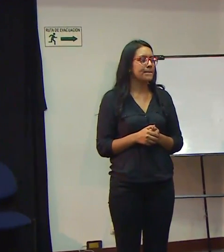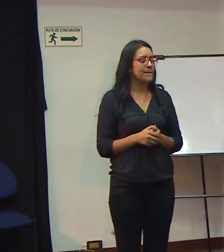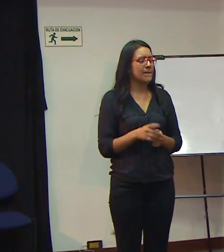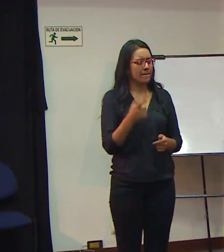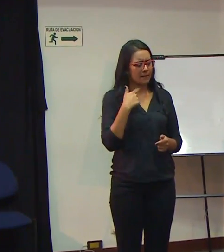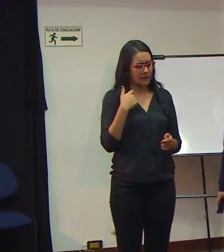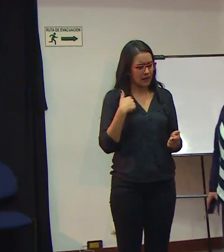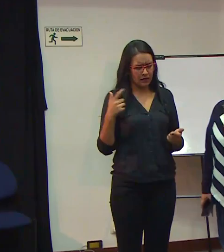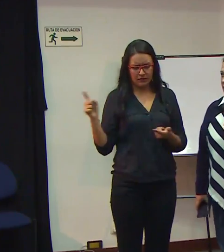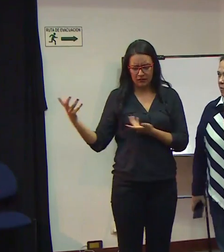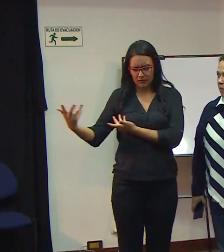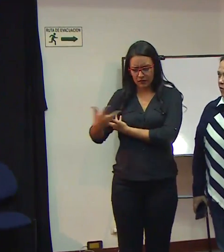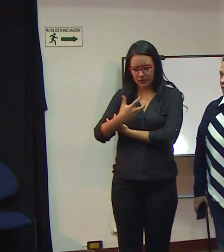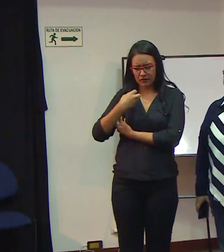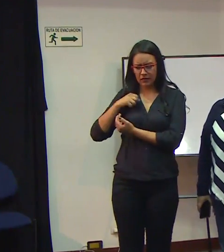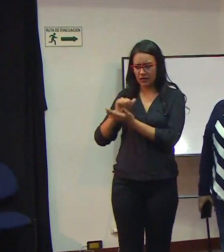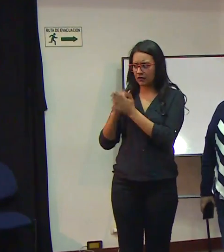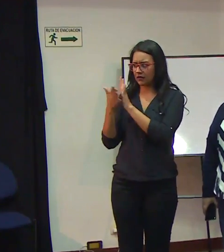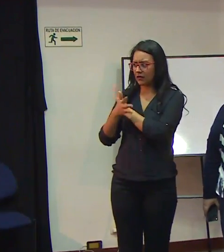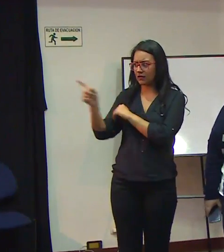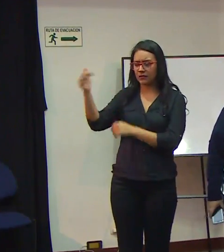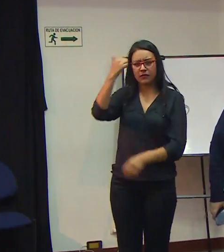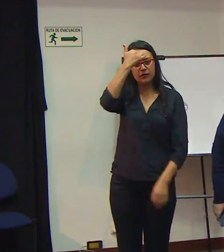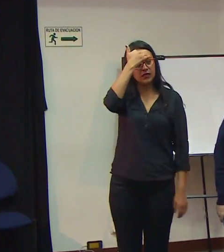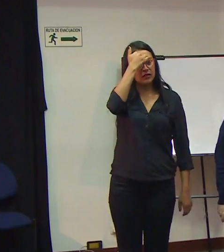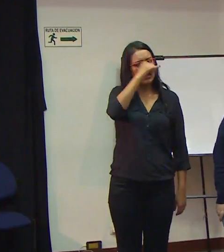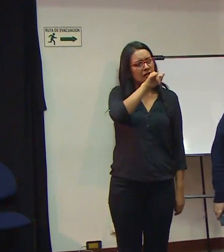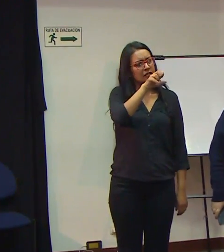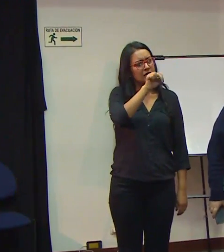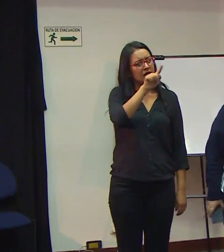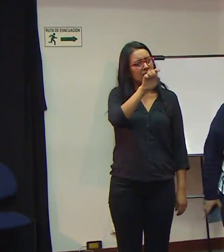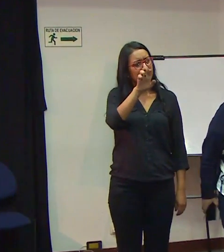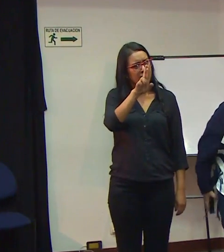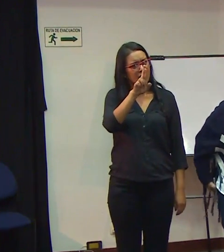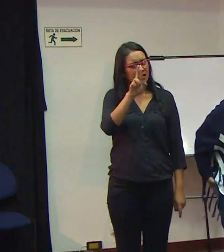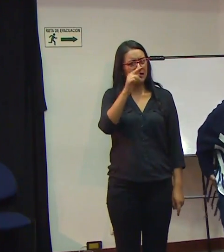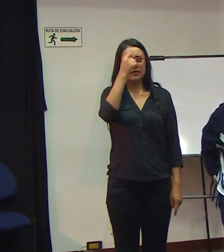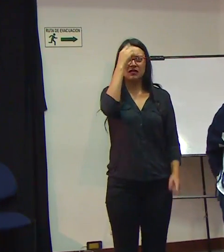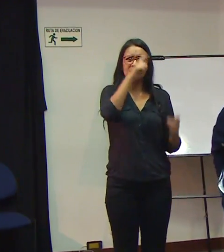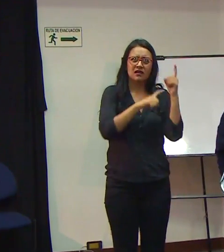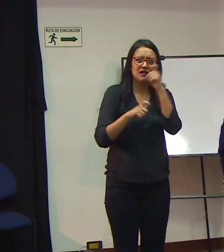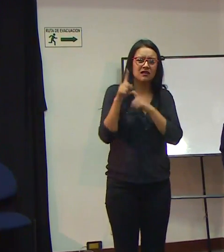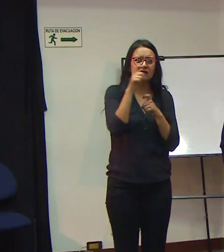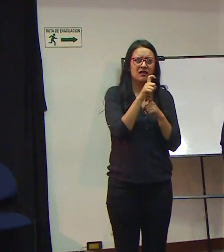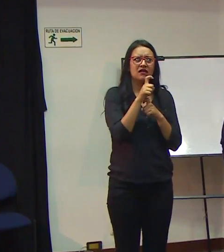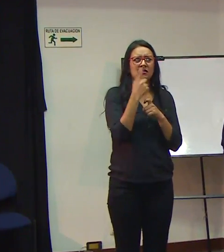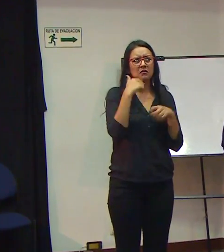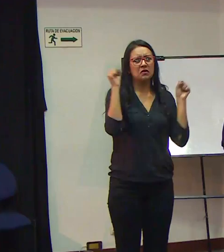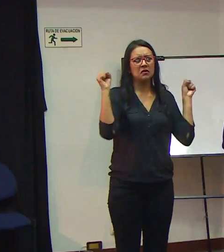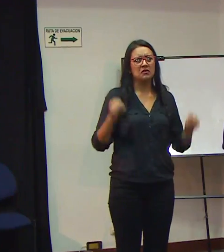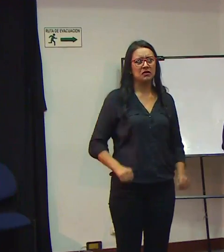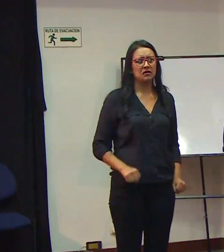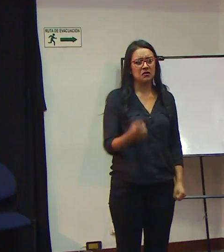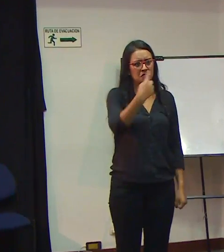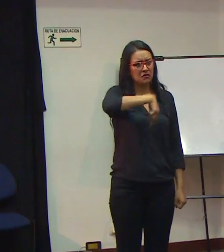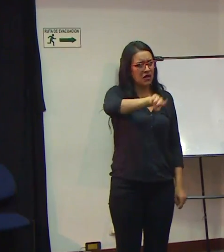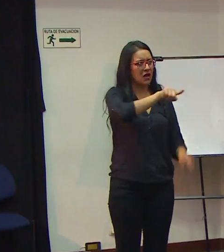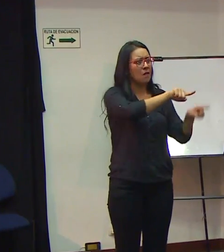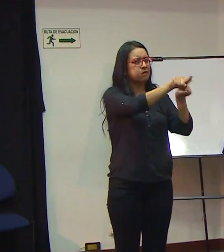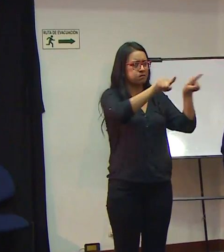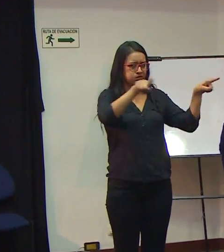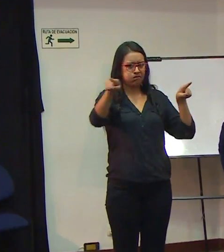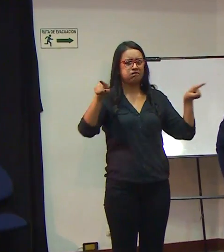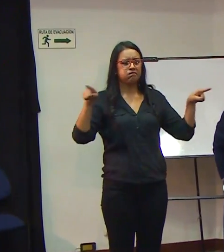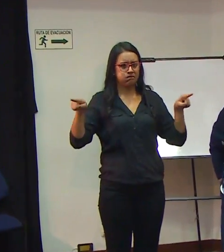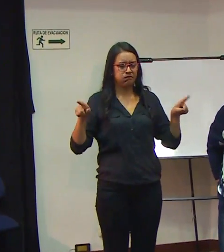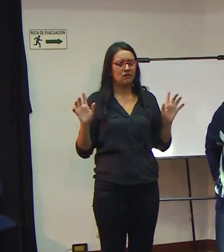Pues recogiendo un poco lo que la profe nos invita a que nos pensemos, yo sí creo que posiblemente para muchos de